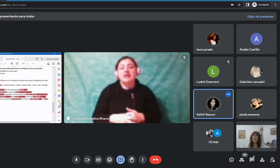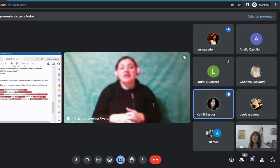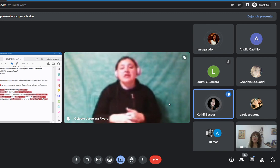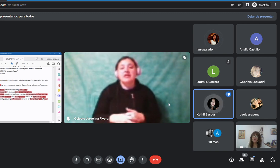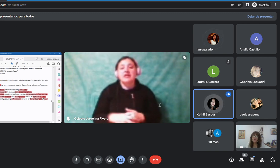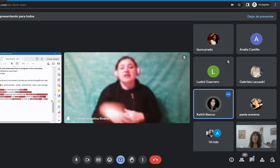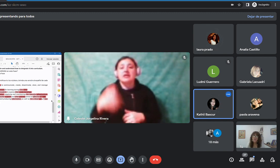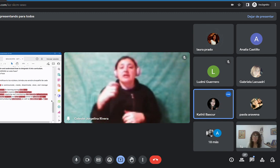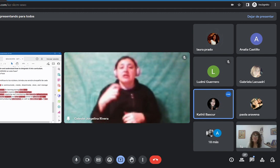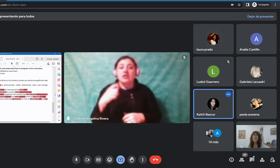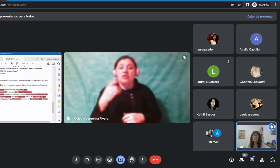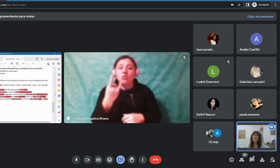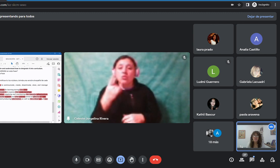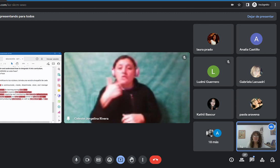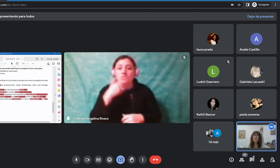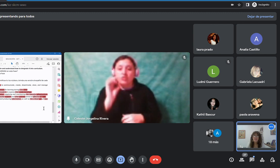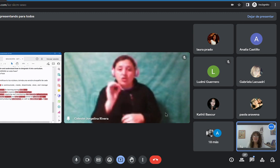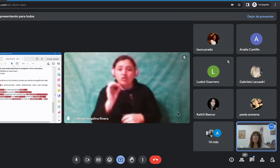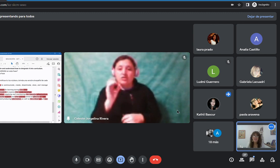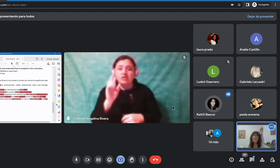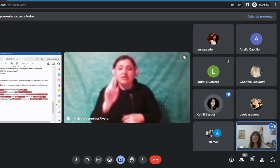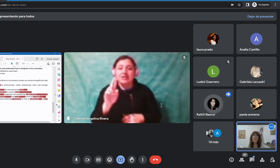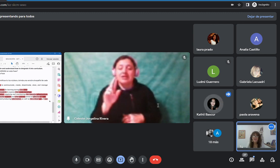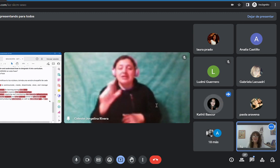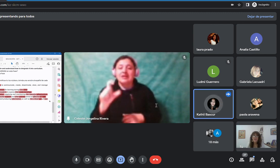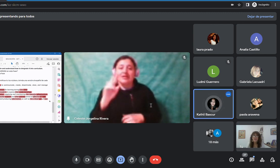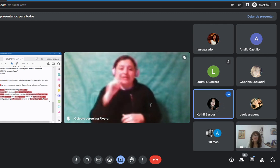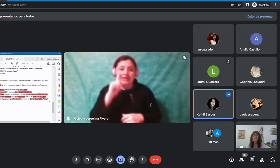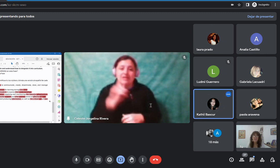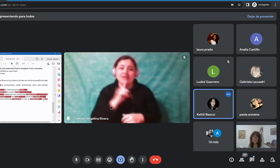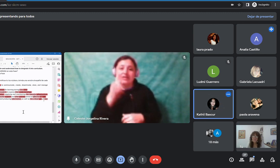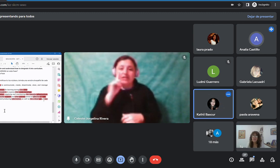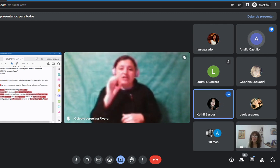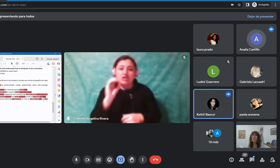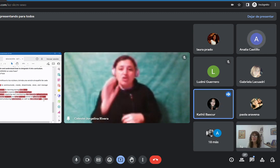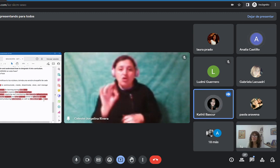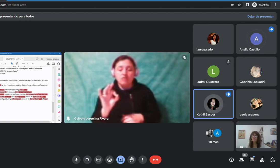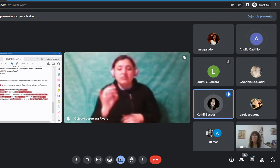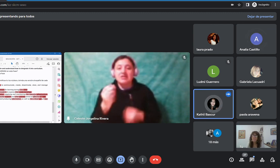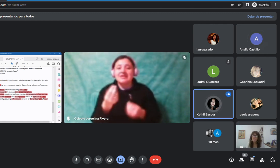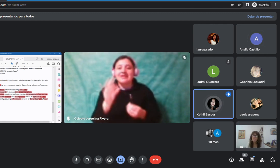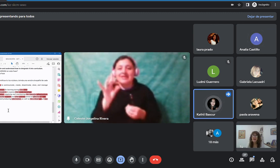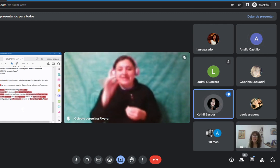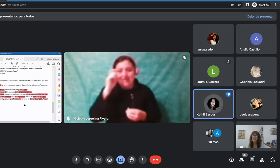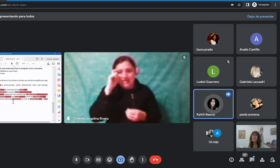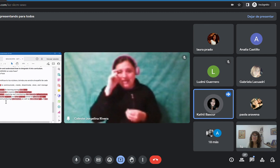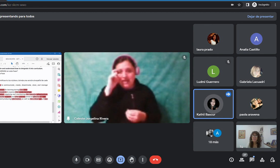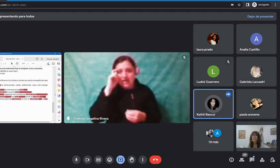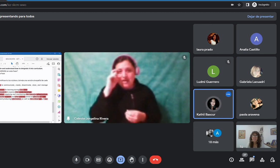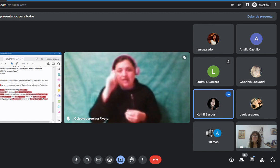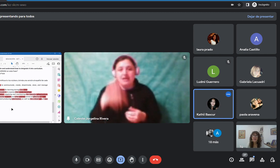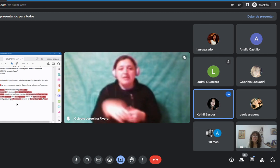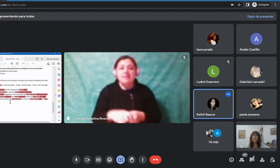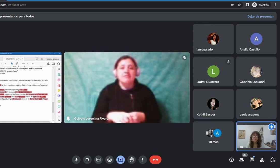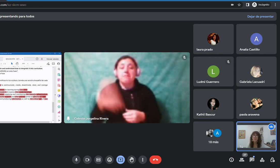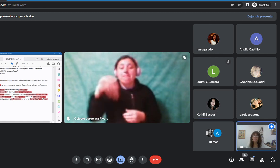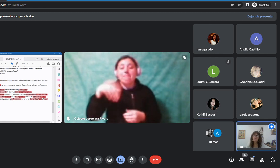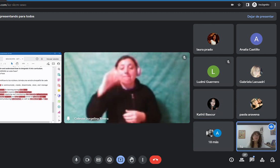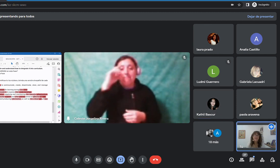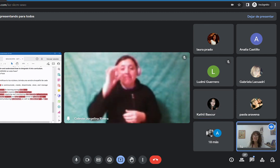¿Qué media? Medios. Medios nuevos. Sí, medios nuevos. Para participación. Para la